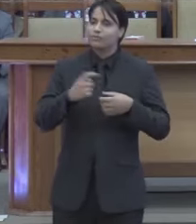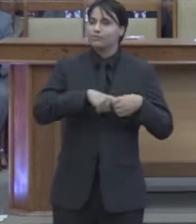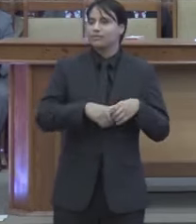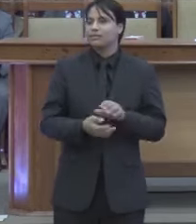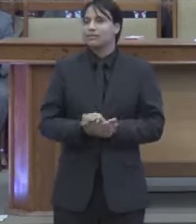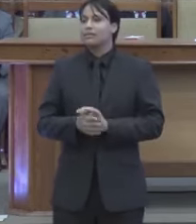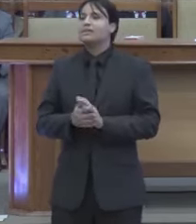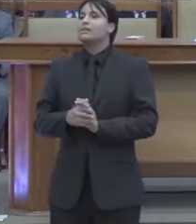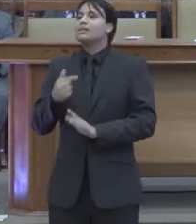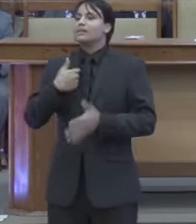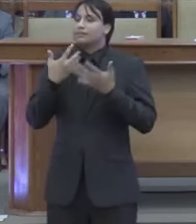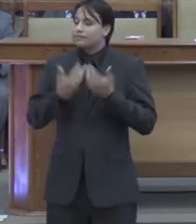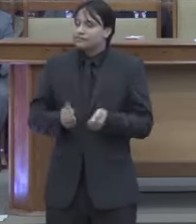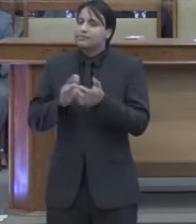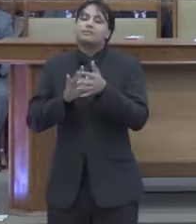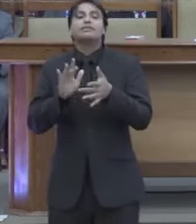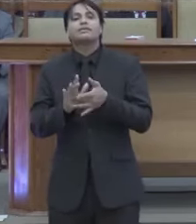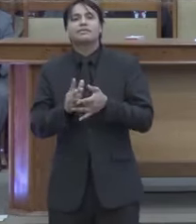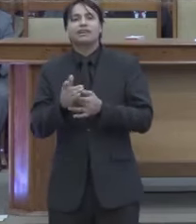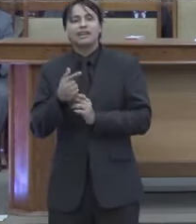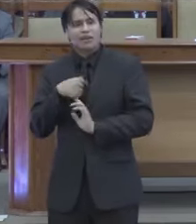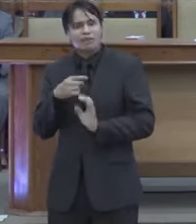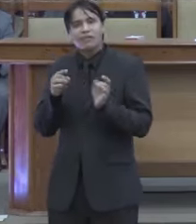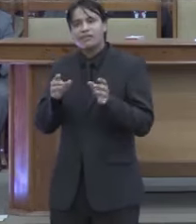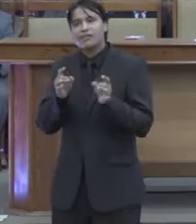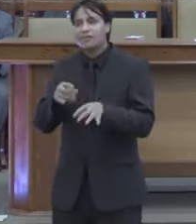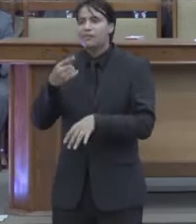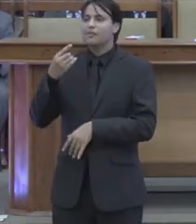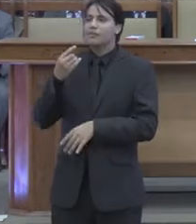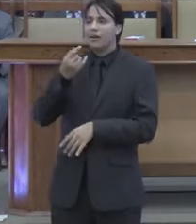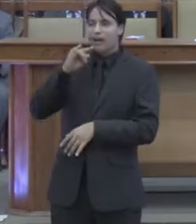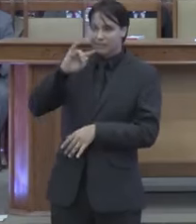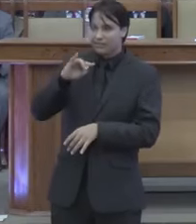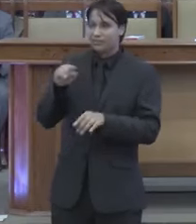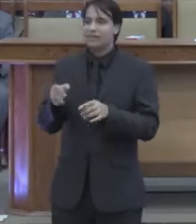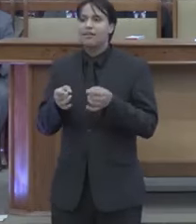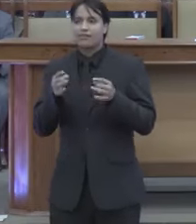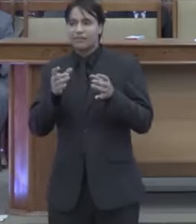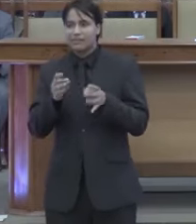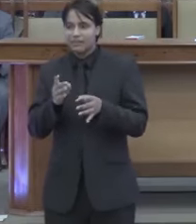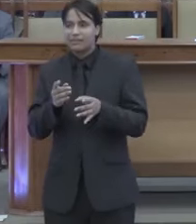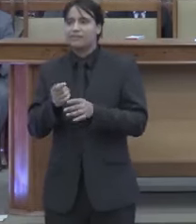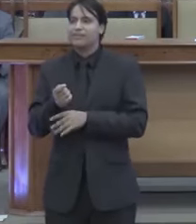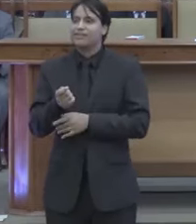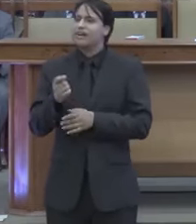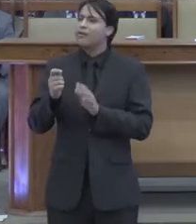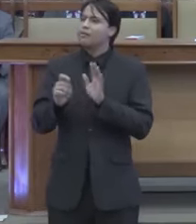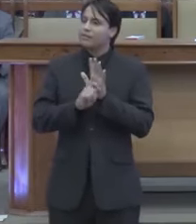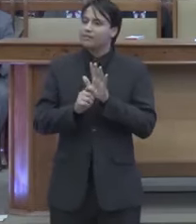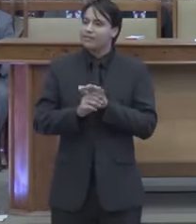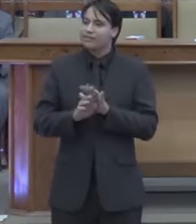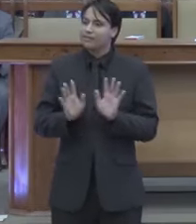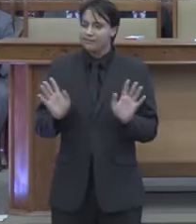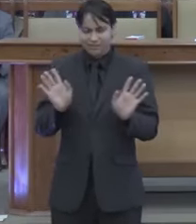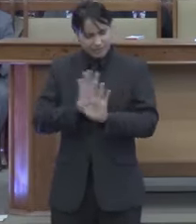senhor continue orando por mim. Eu ainda estou vendendo cachaça, vendendo cigarro. Mas quando Jesus... Tá, não, Jesus não entrou em tu ainda,